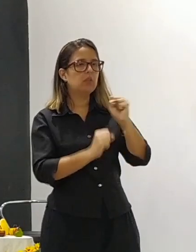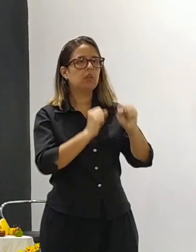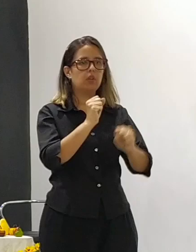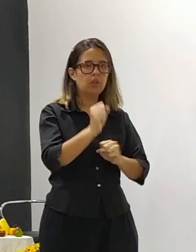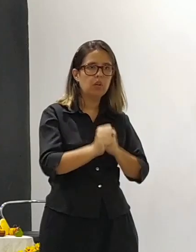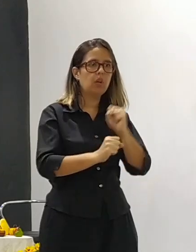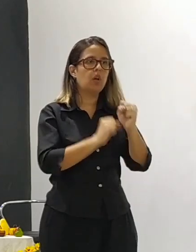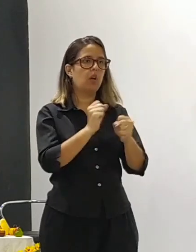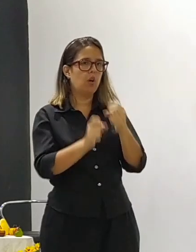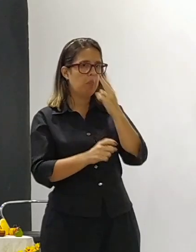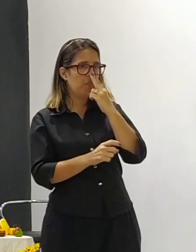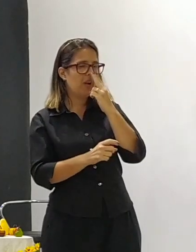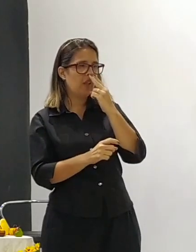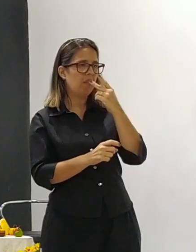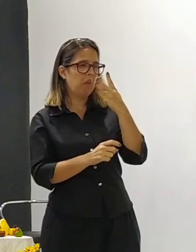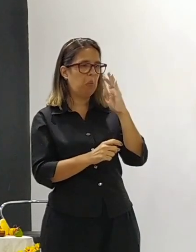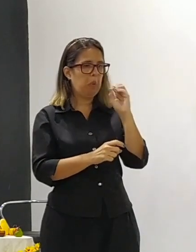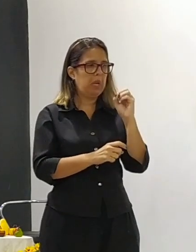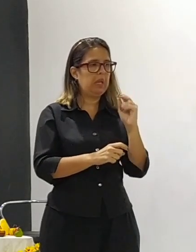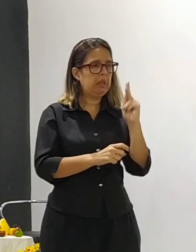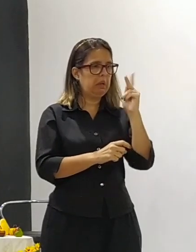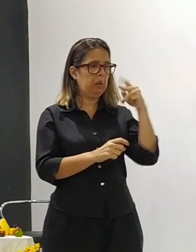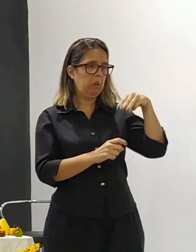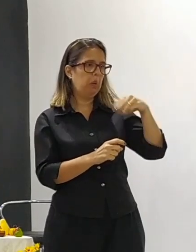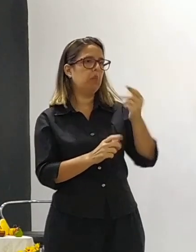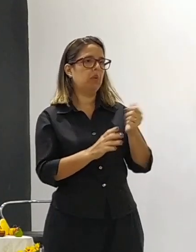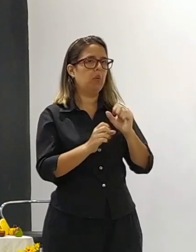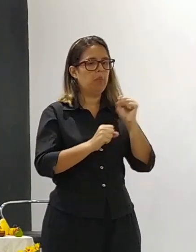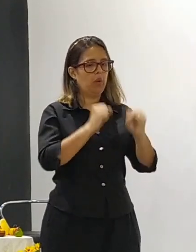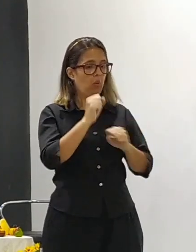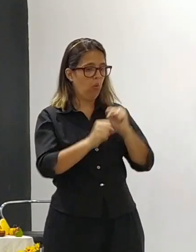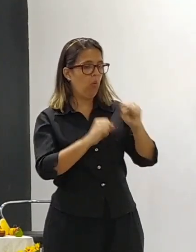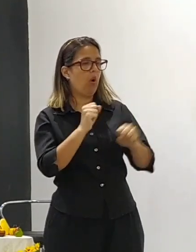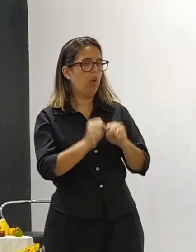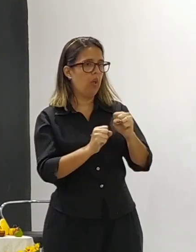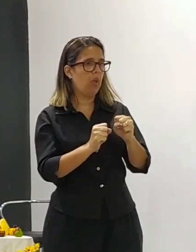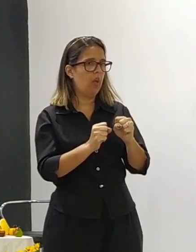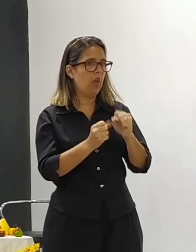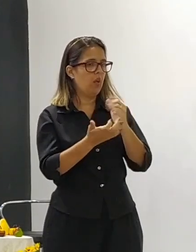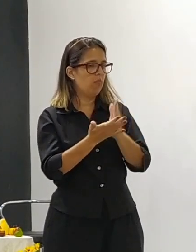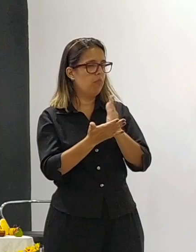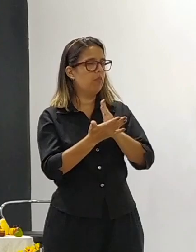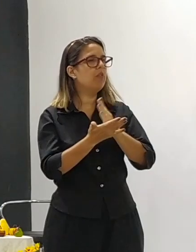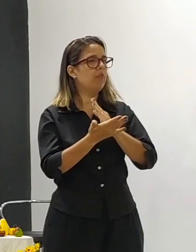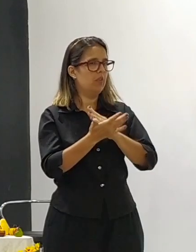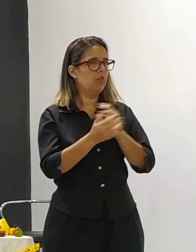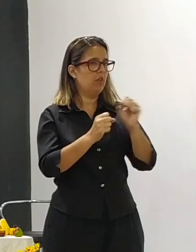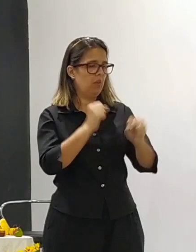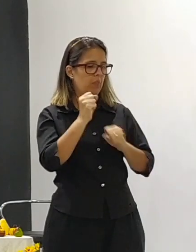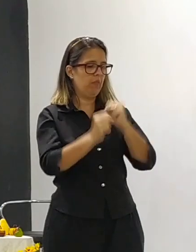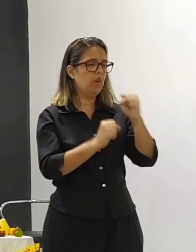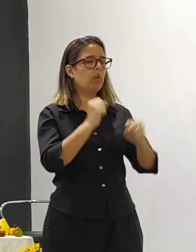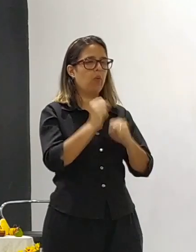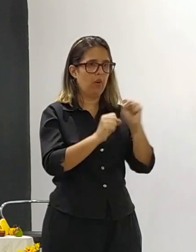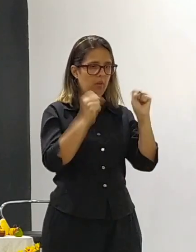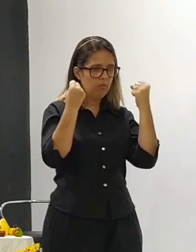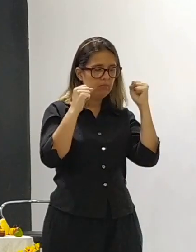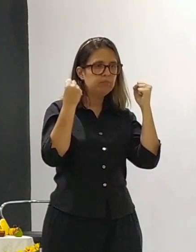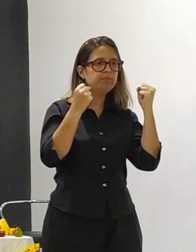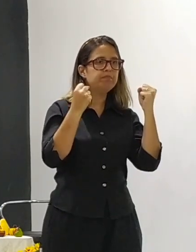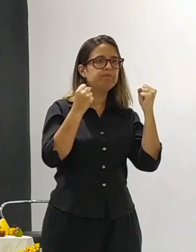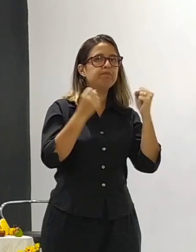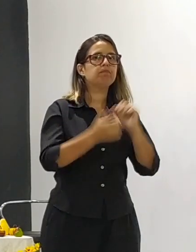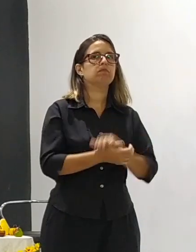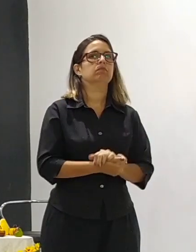tem 40 quilômetros para correr. Então ele sabe dosar a sua corrida. Então é